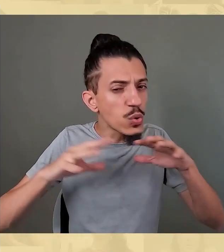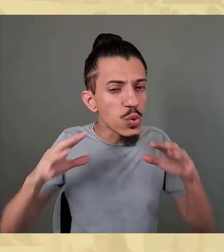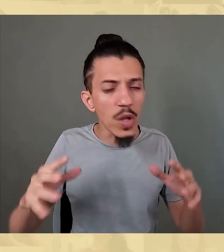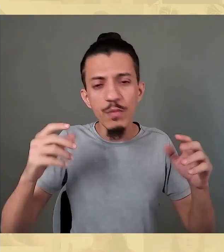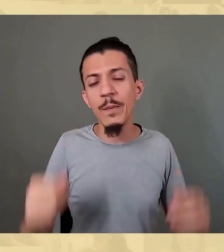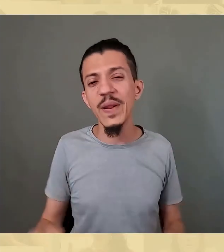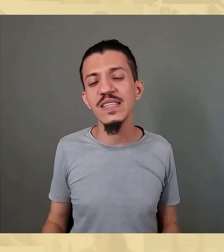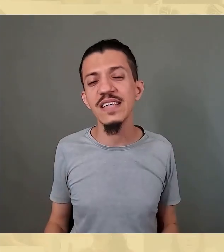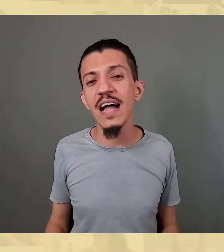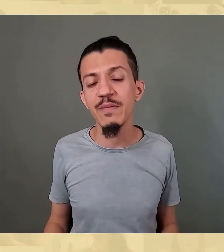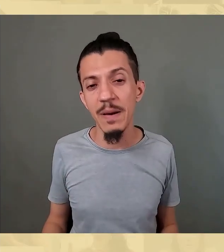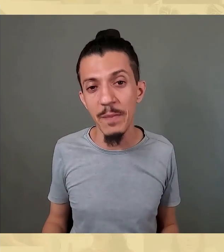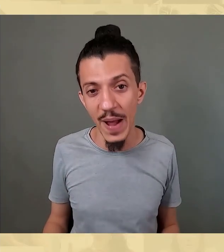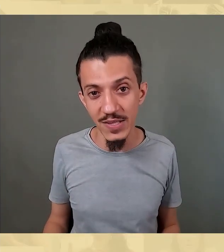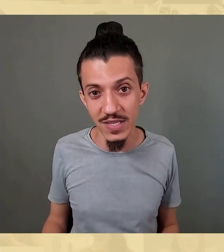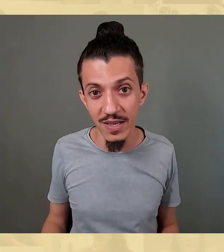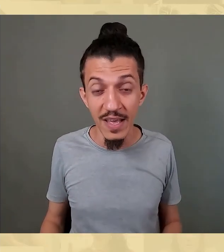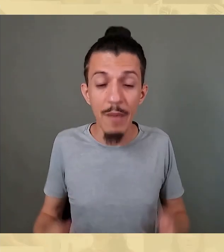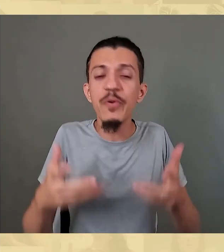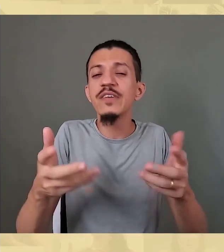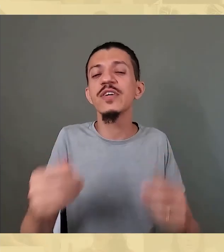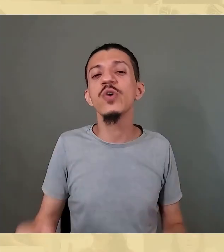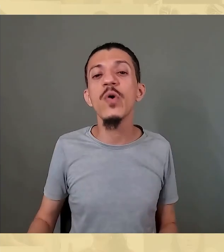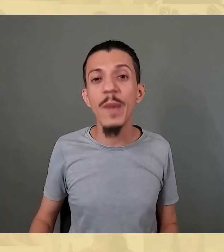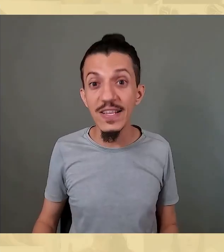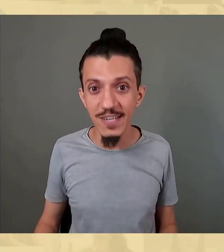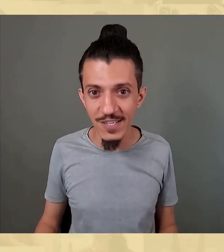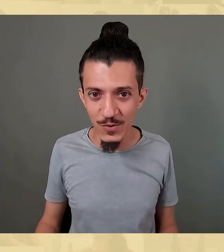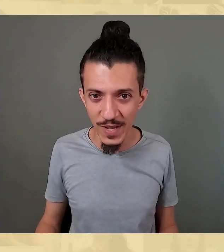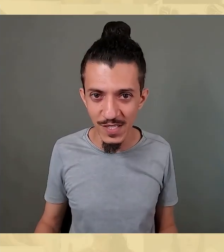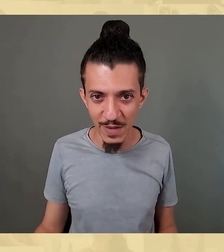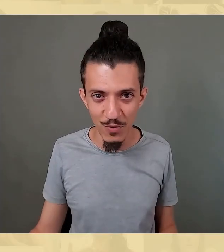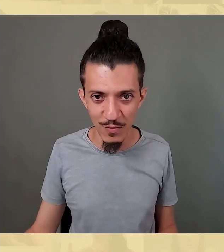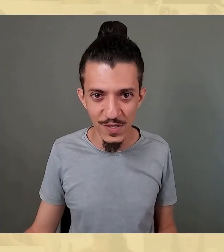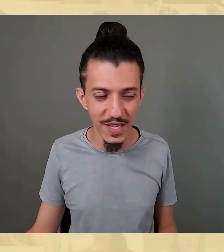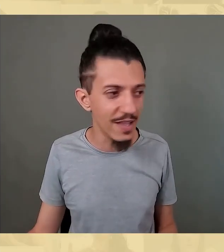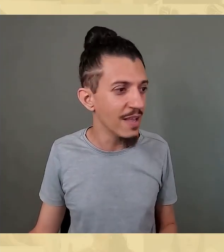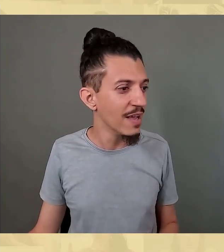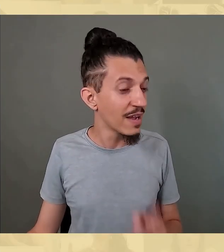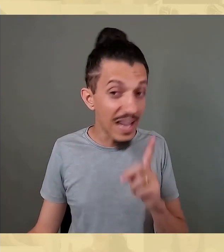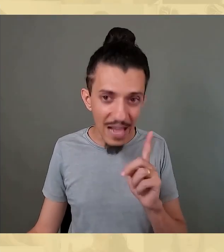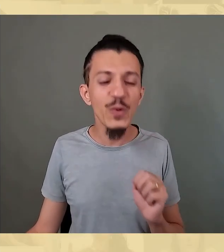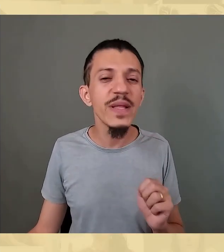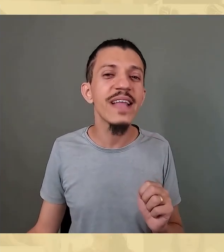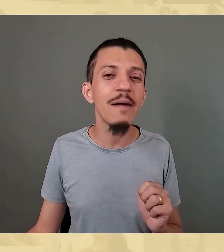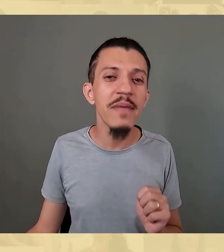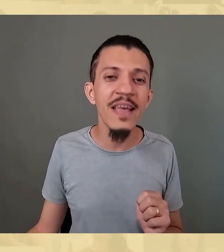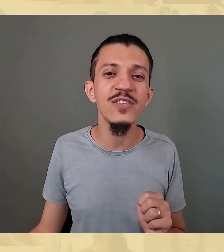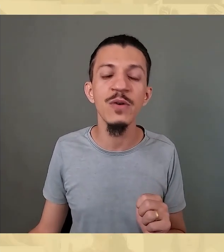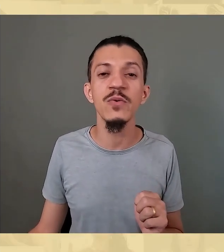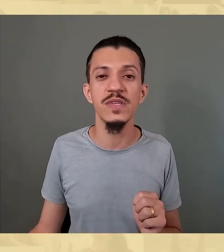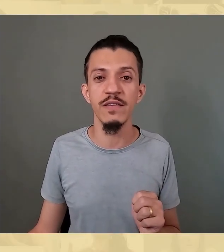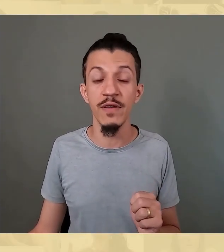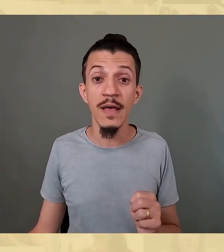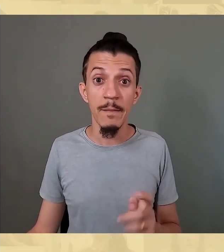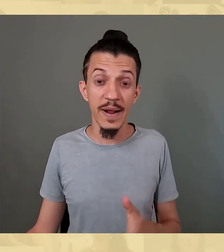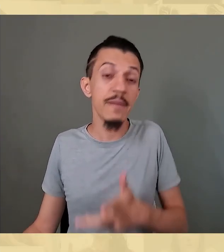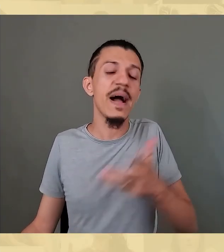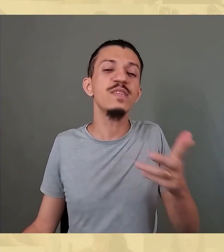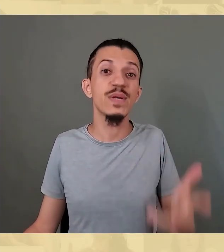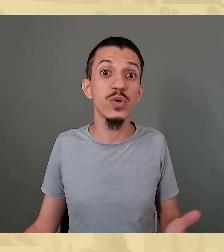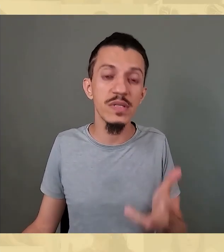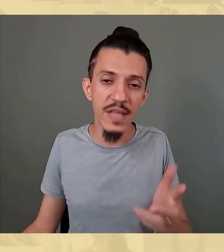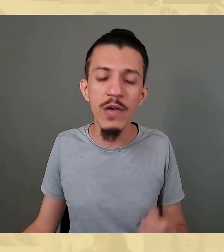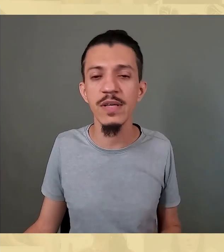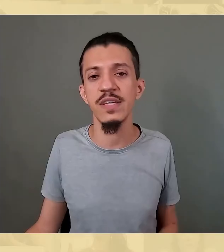facilitado todo o meu aprendizado e minha prática. E é por isso que eu estou compartilhando esse conhecimento com você. Gratuitamente, inclusive. Para que